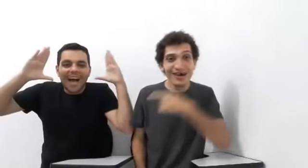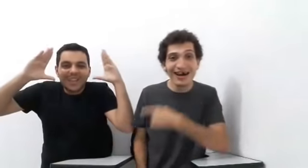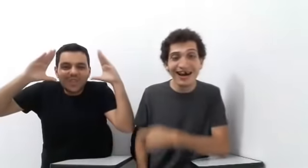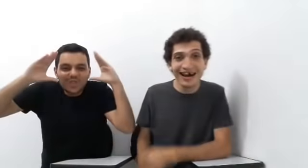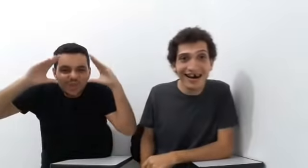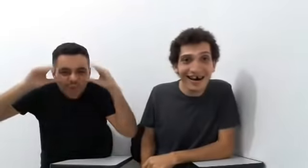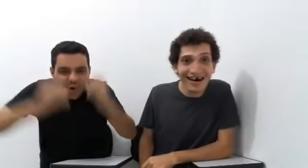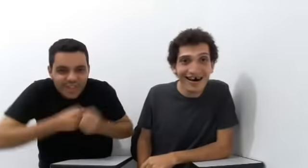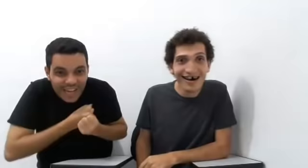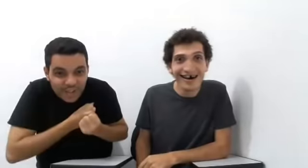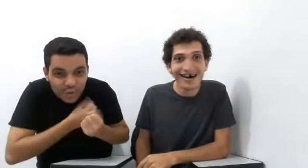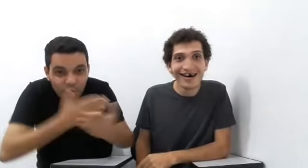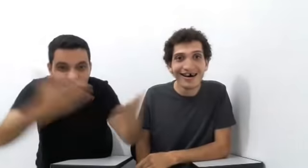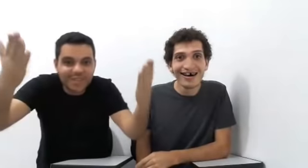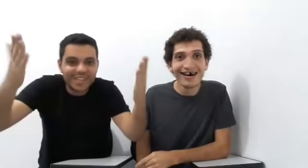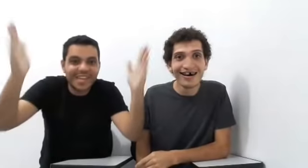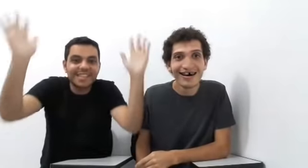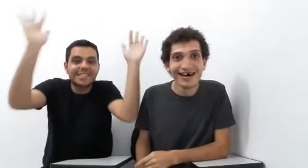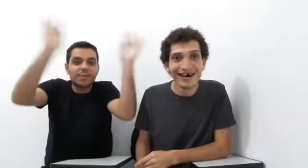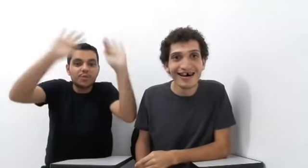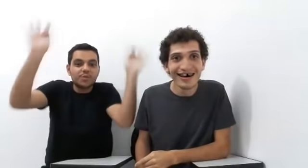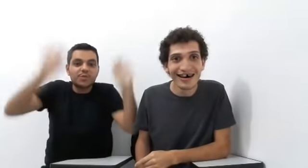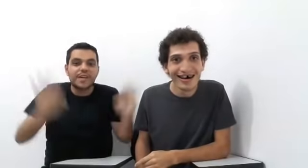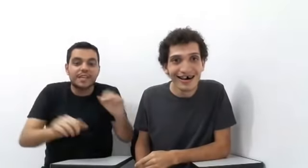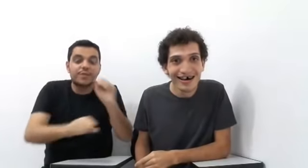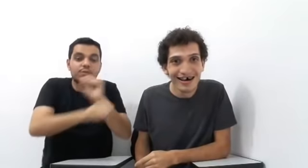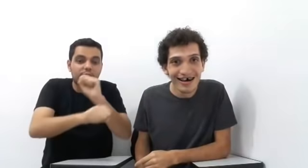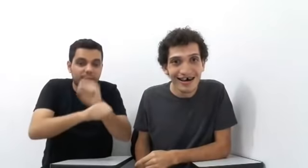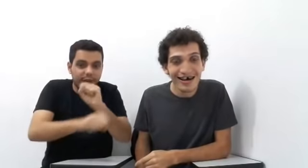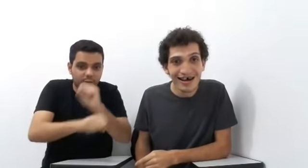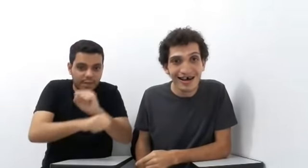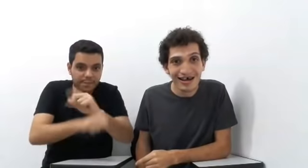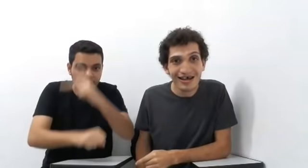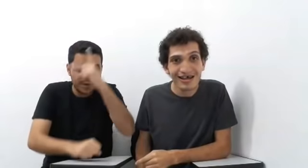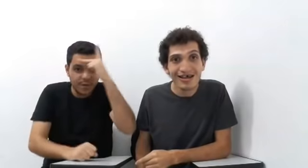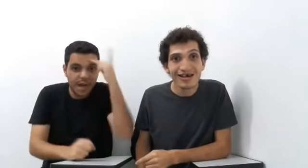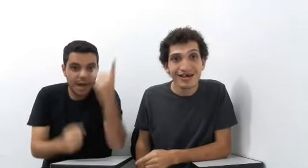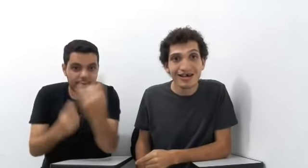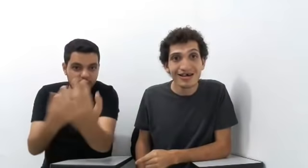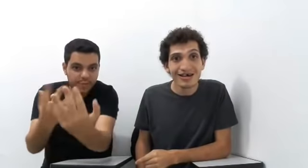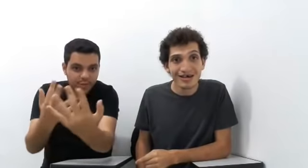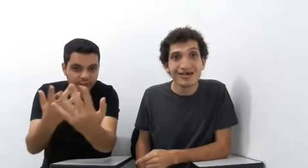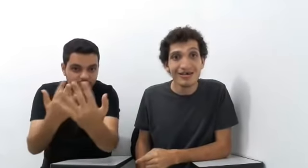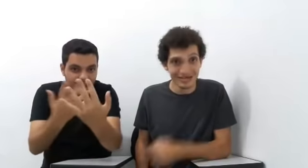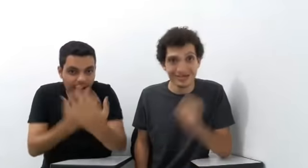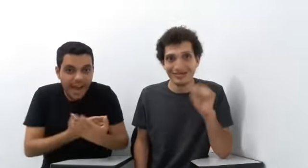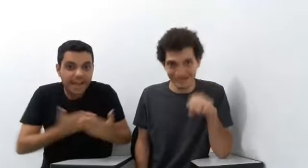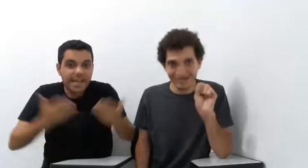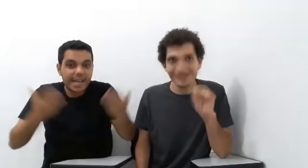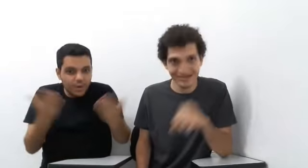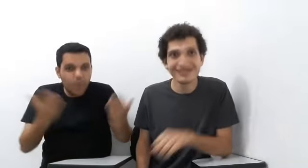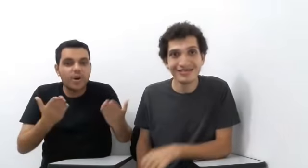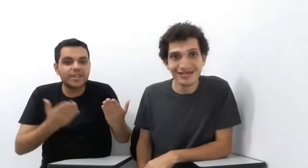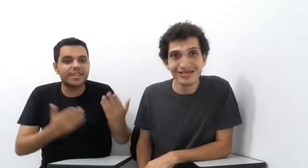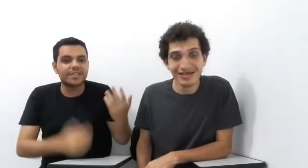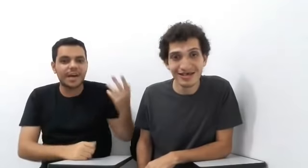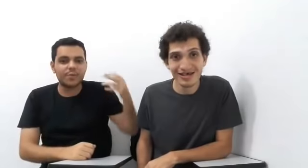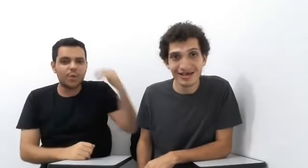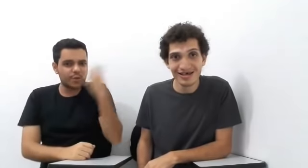Boa noite a todos vocês, estamos muito felizes, vamos só esperar um tempinho para as pessoas chegarem. E hoje você sabe como que o